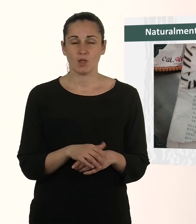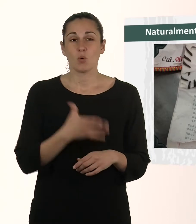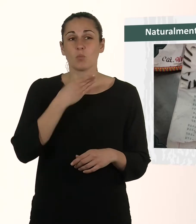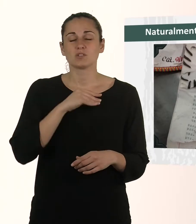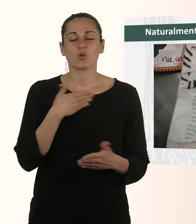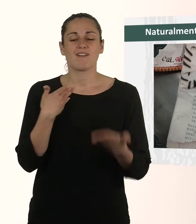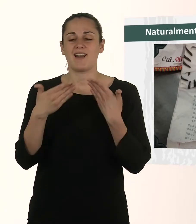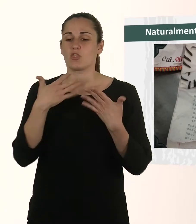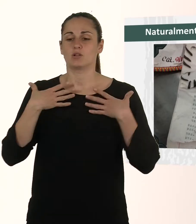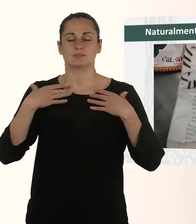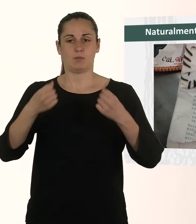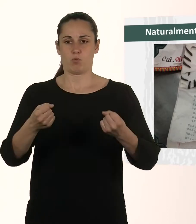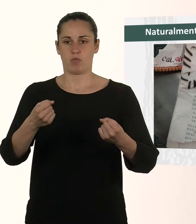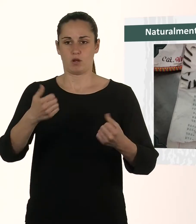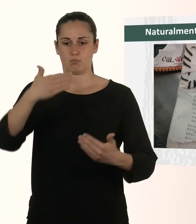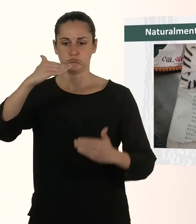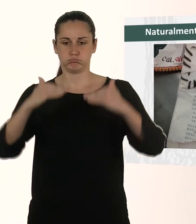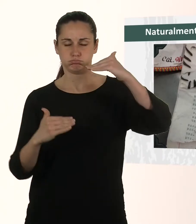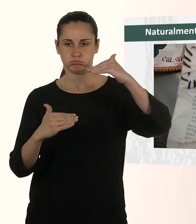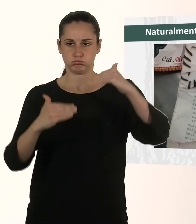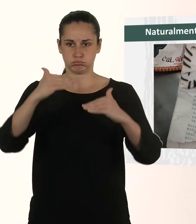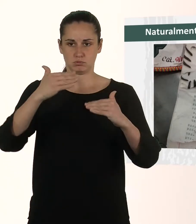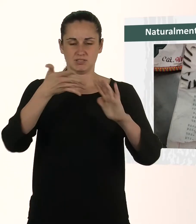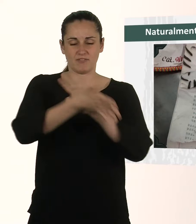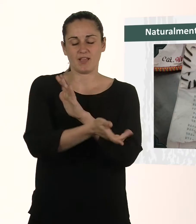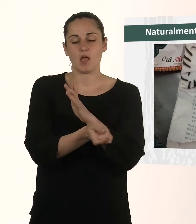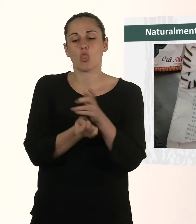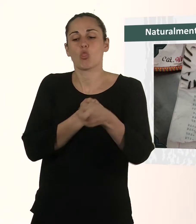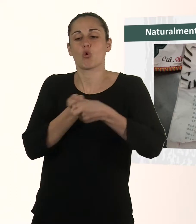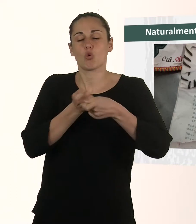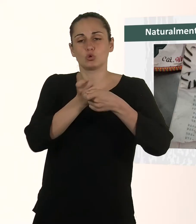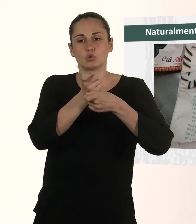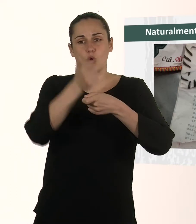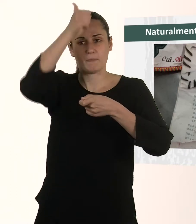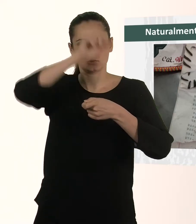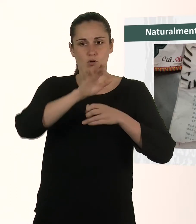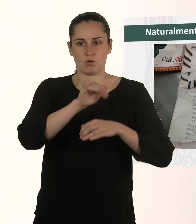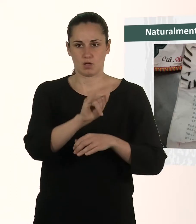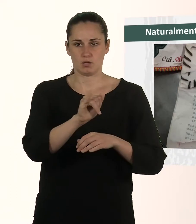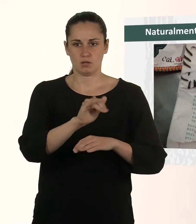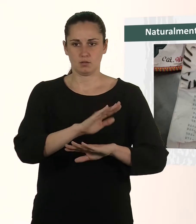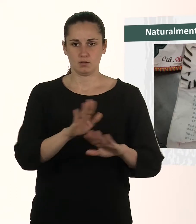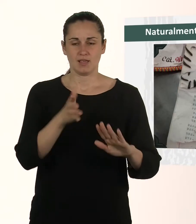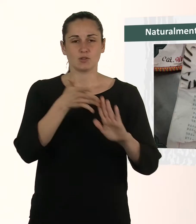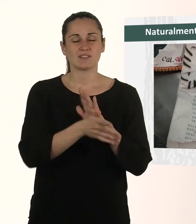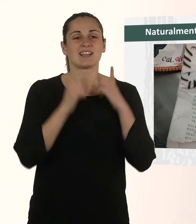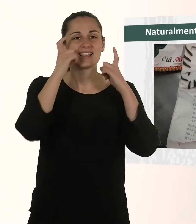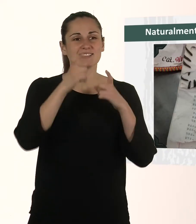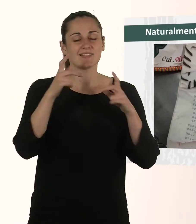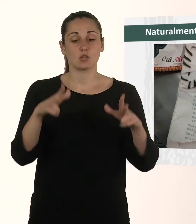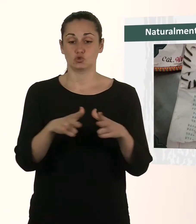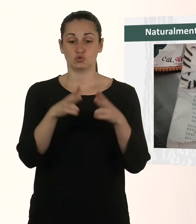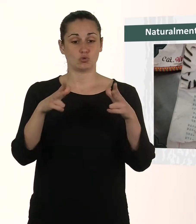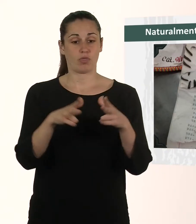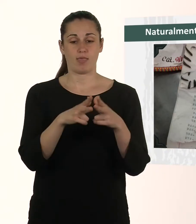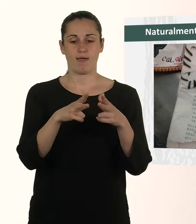solo remiten a un régimen de dominación masculina. En ese sentido, resultaba no reconstruir lo que la sociedad define como masculino